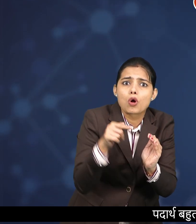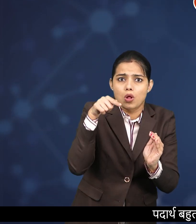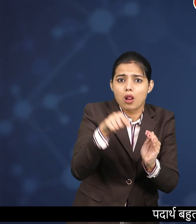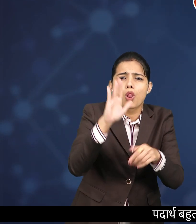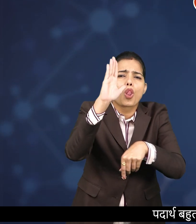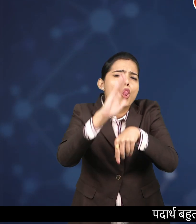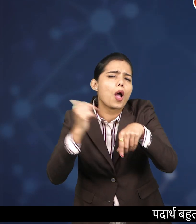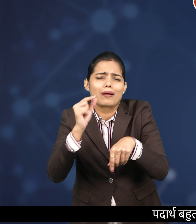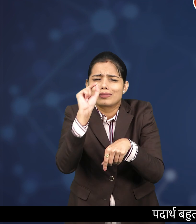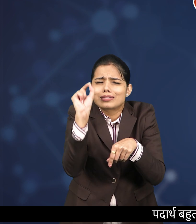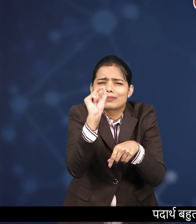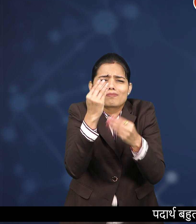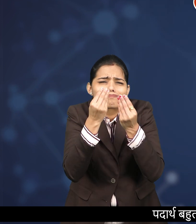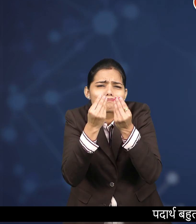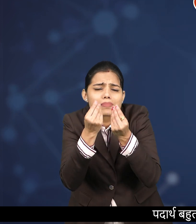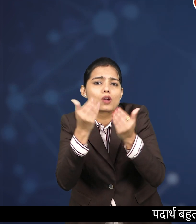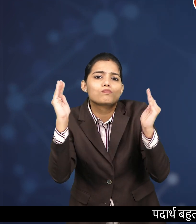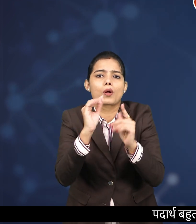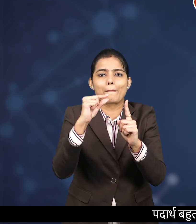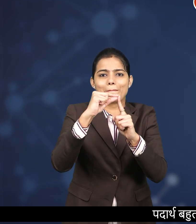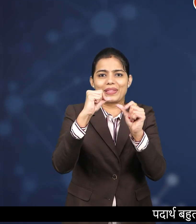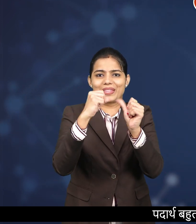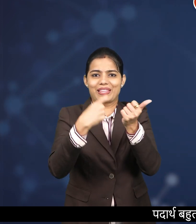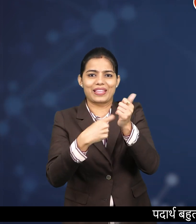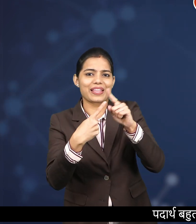पदार्थ बहुत छोटे कणों, पार्टिकल्स से बना होता है।